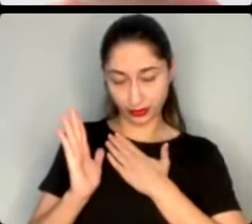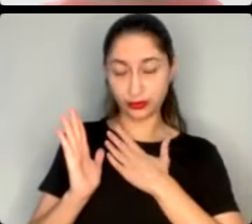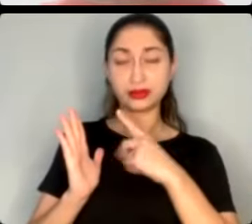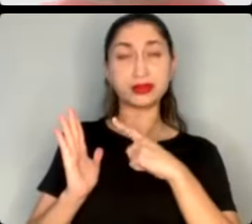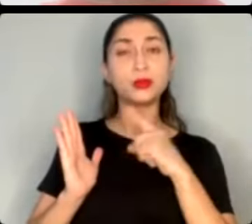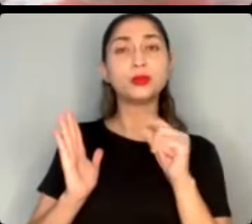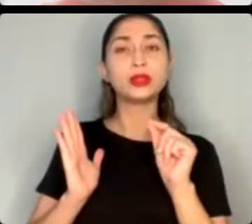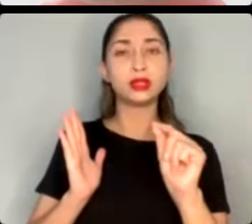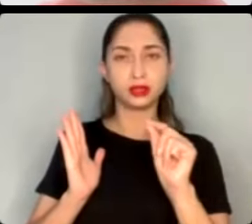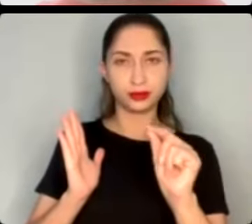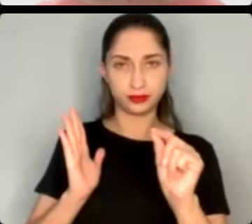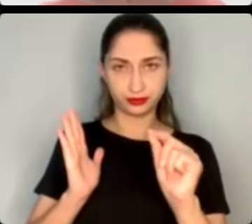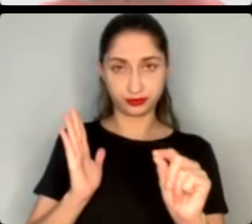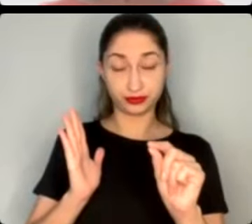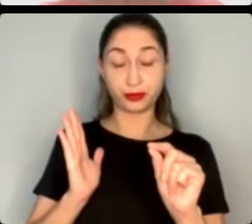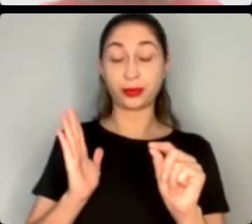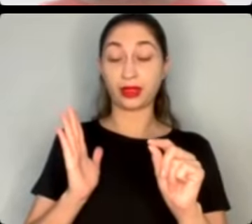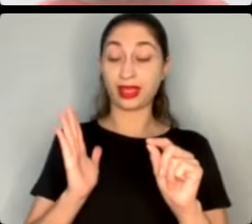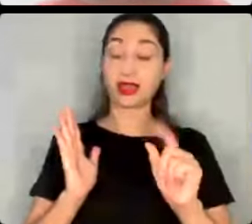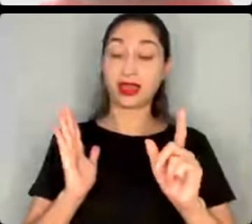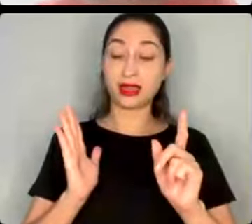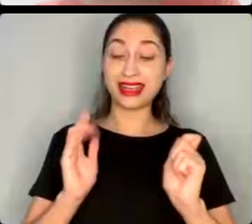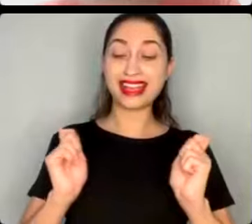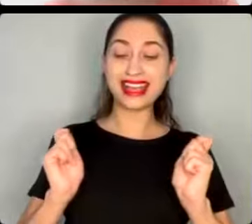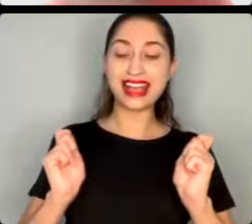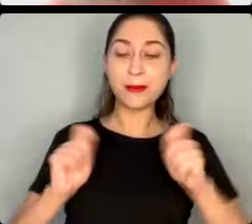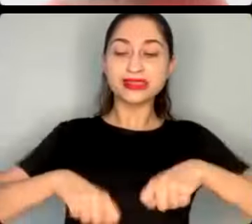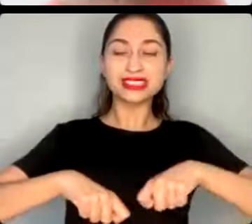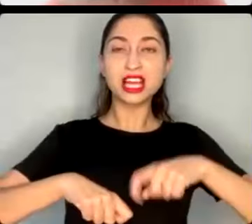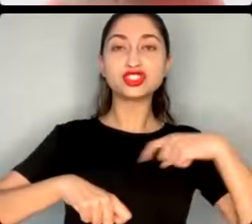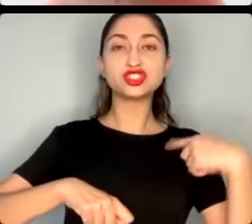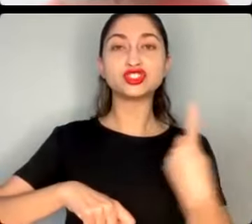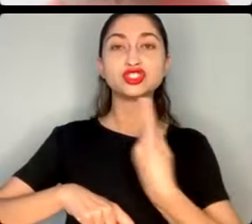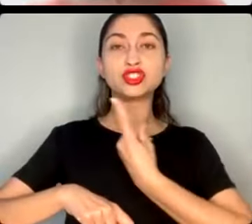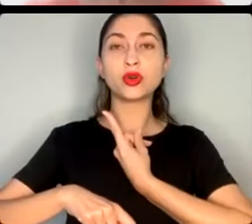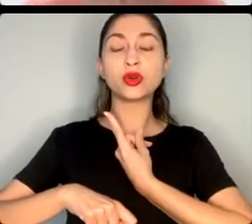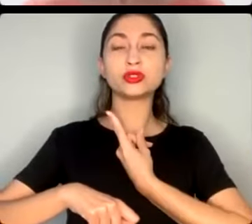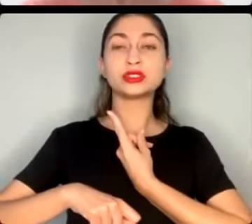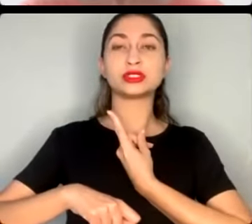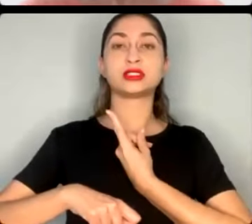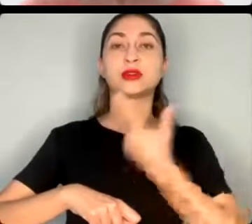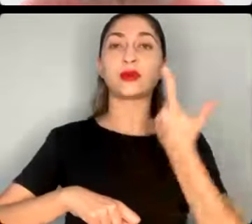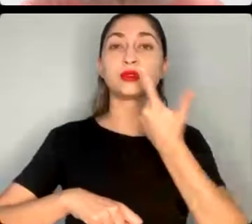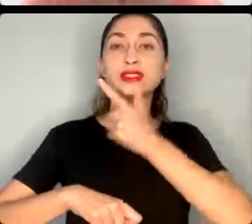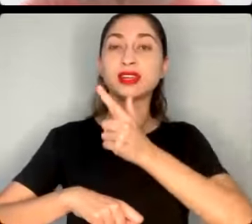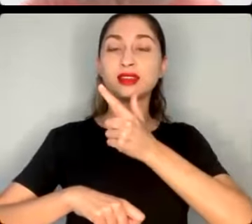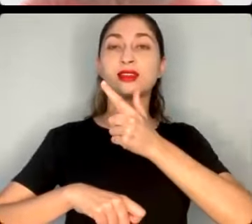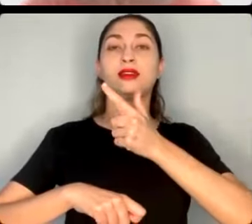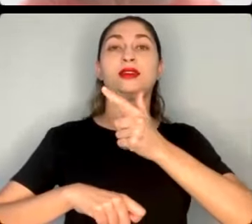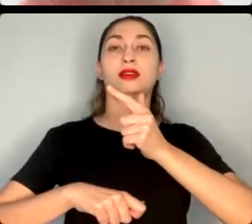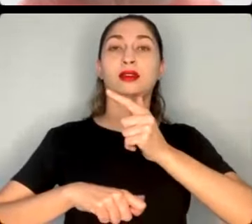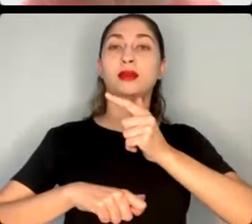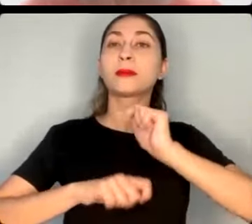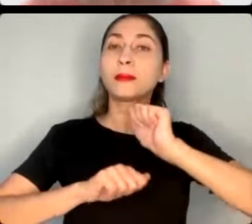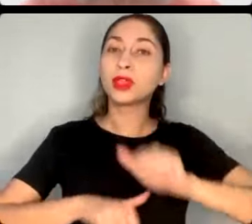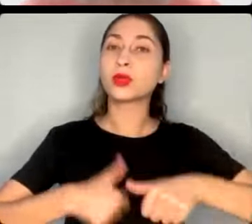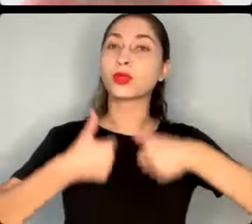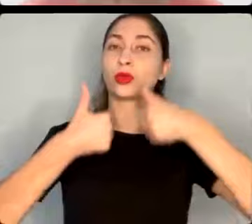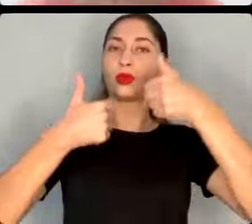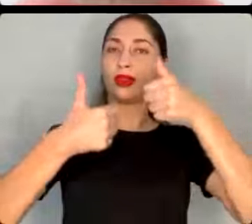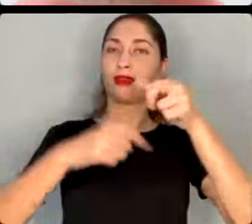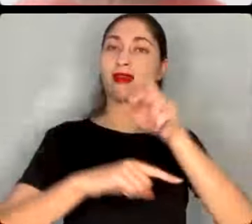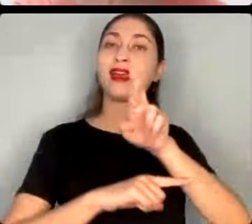exatamente as possibilidades para que a gente possa se recuperar de forma